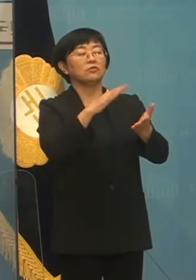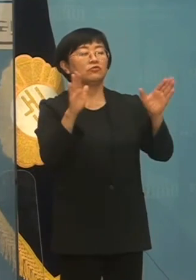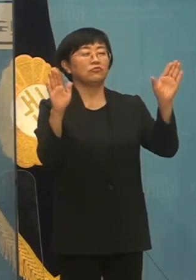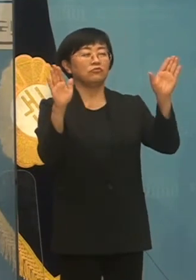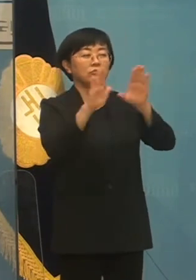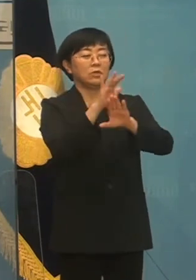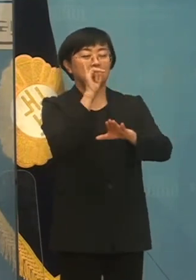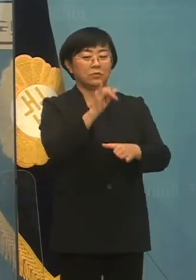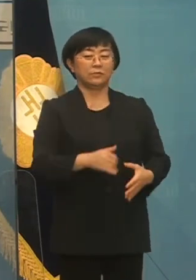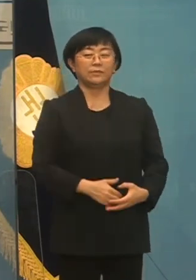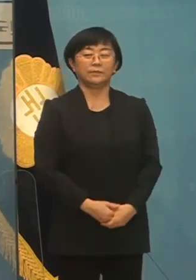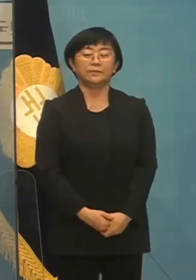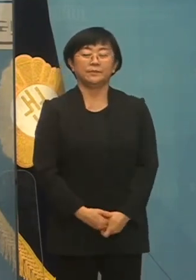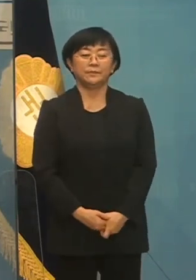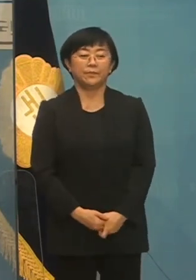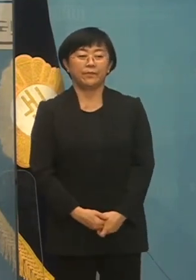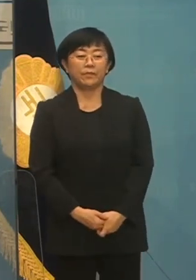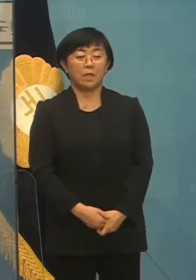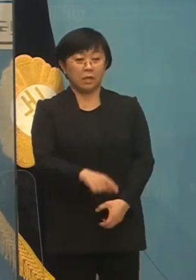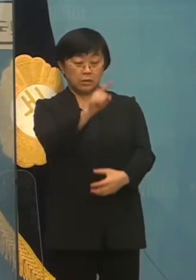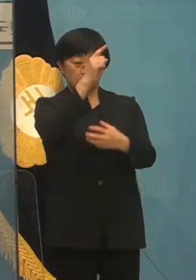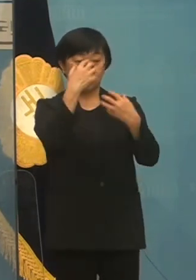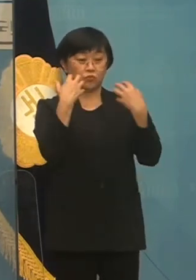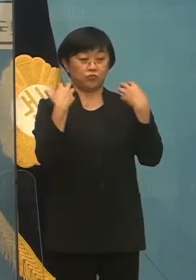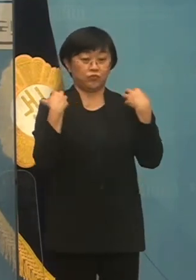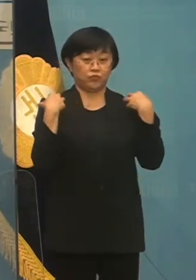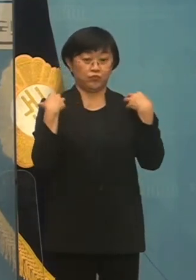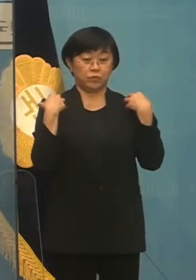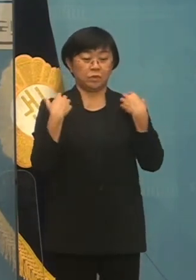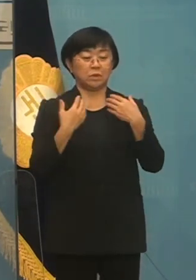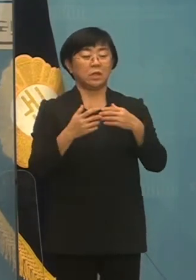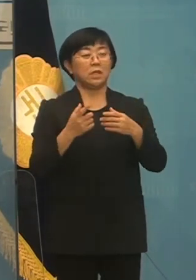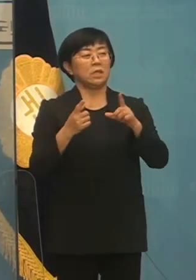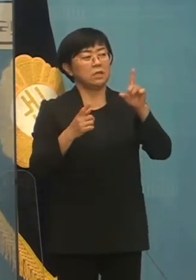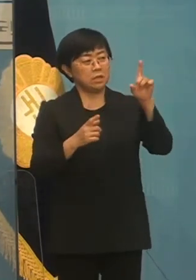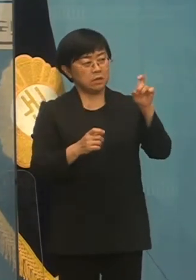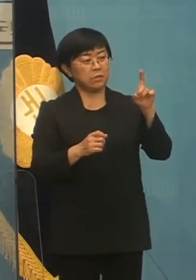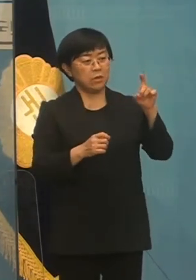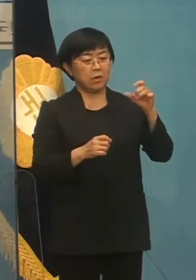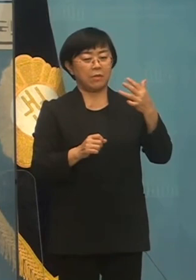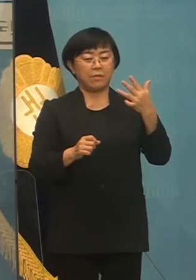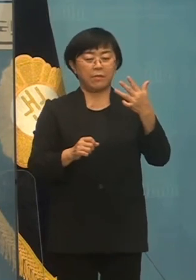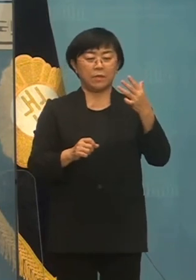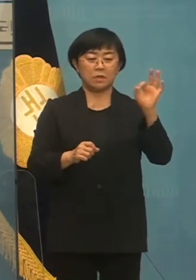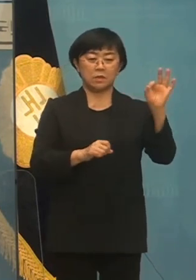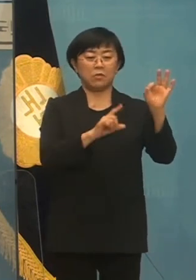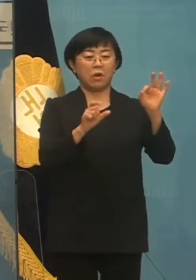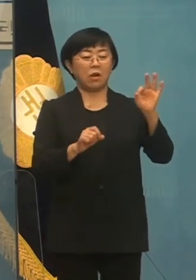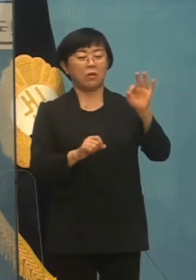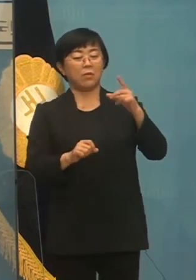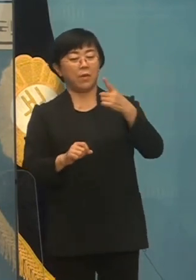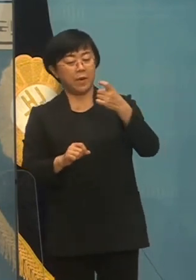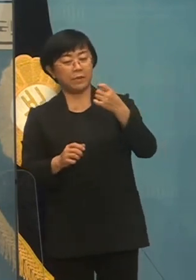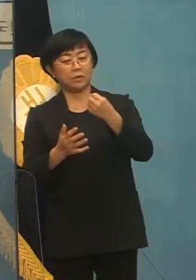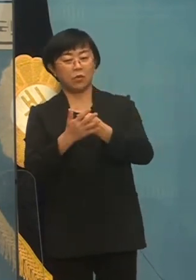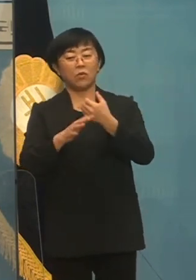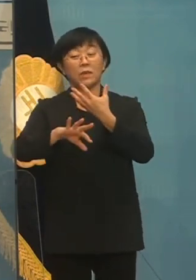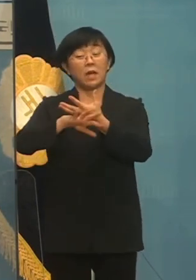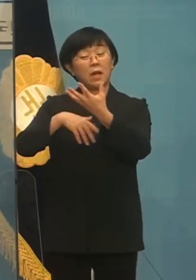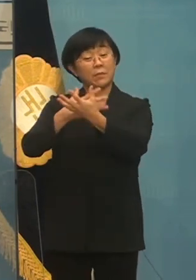있습니다. 이 정부에서 지난 11월 또 8월 10월 달부터 트래블 버블을